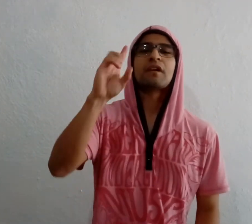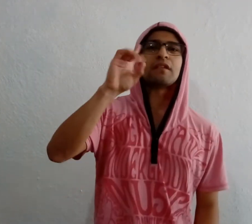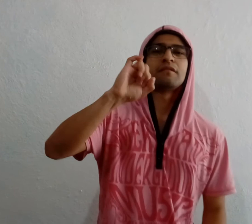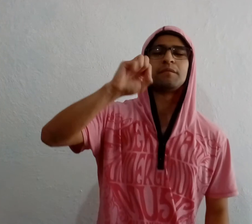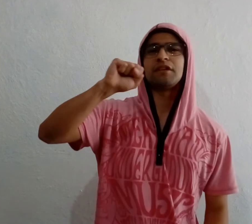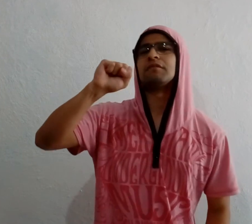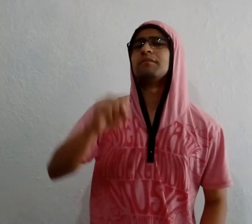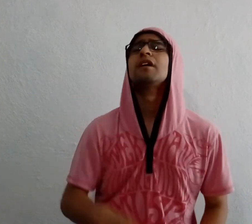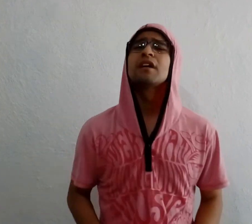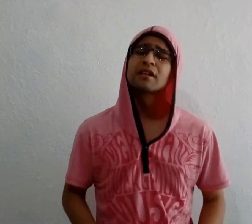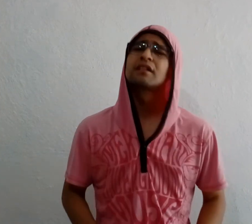Redimi2, man,